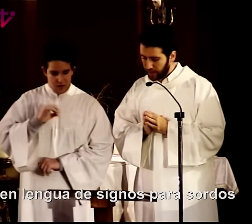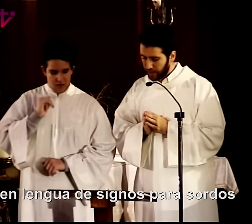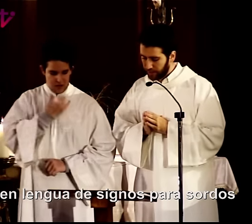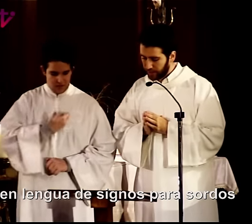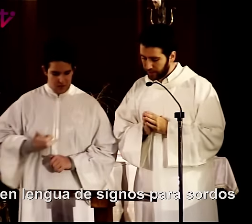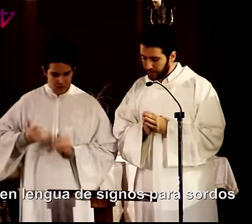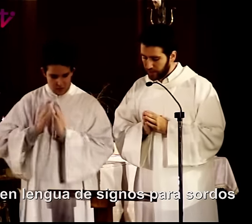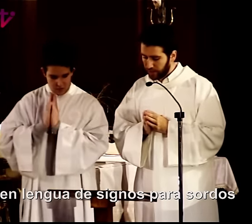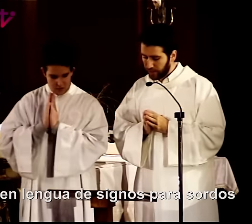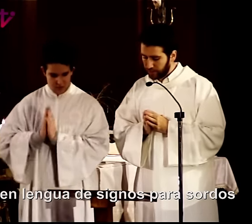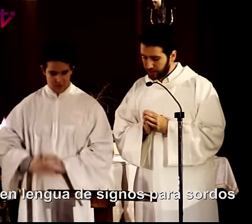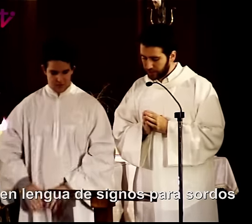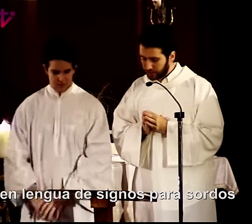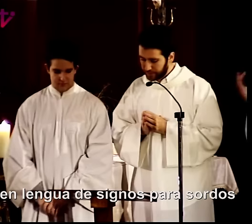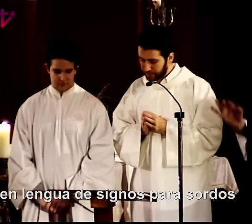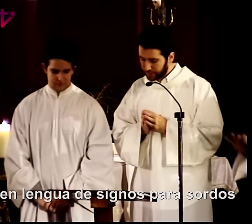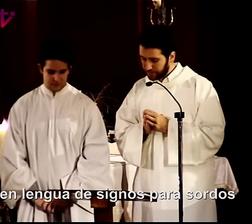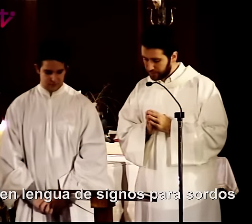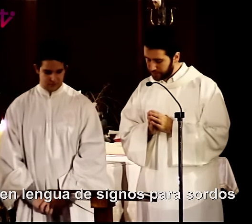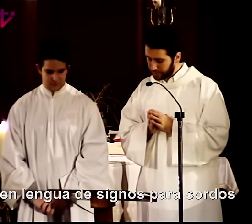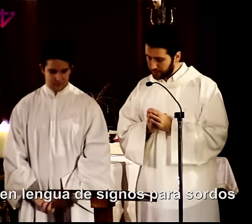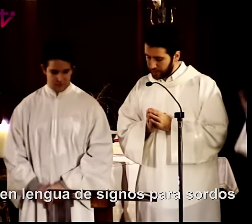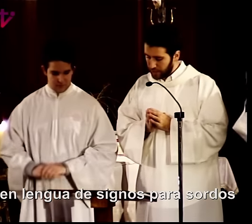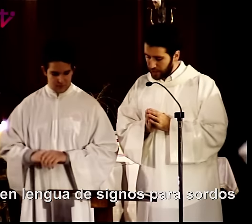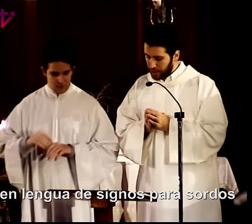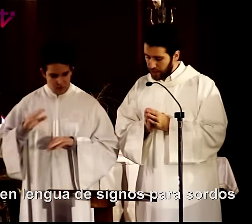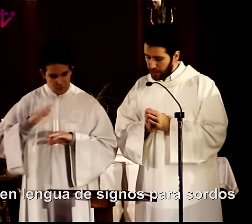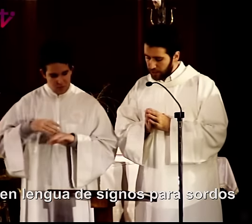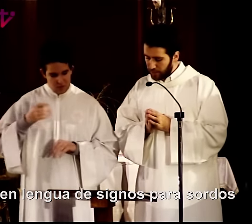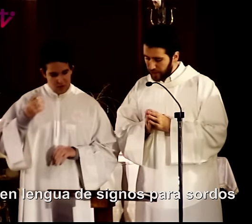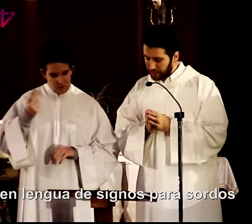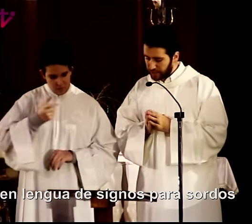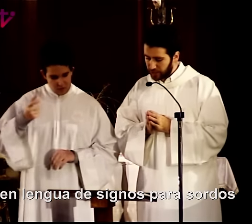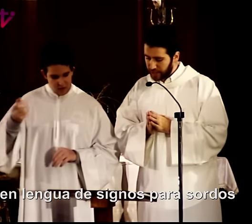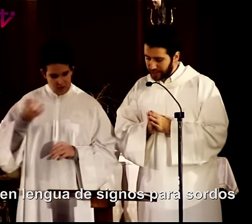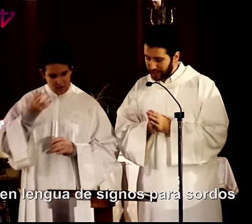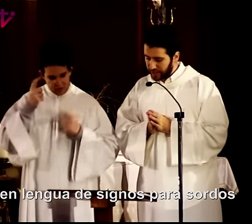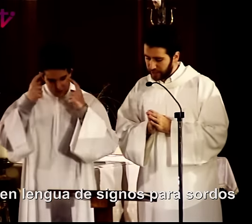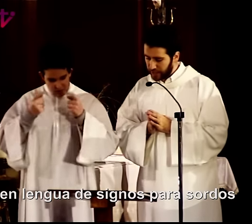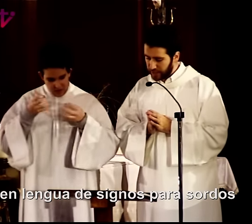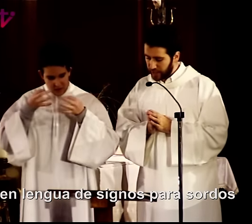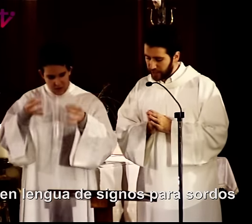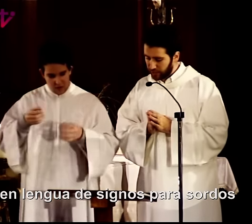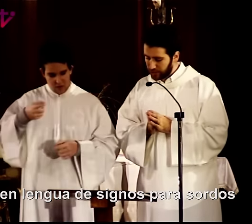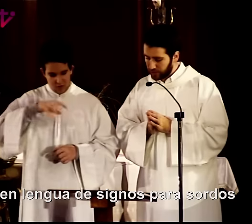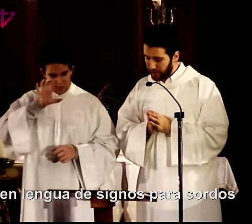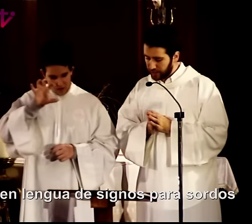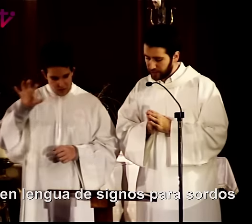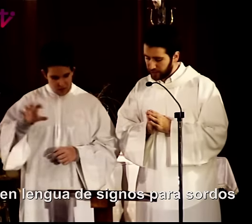hambre, oremos. Te lo pedimos, Señor. Por las personas que intentan llegar a nuestro país o